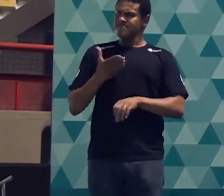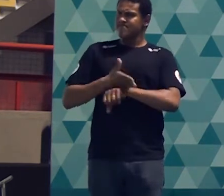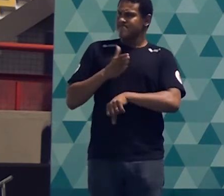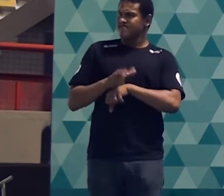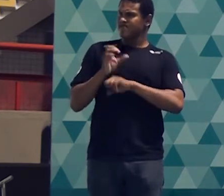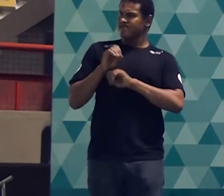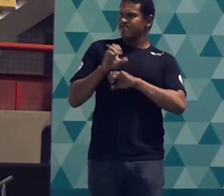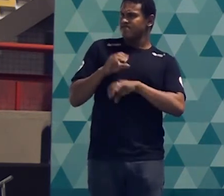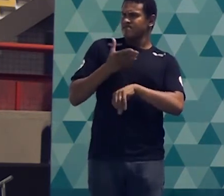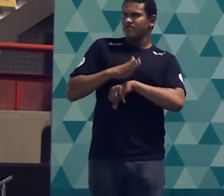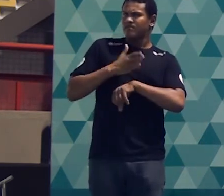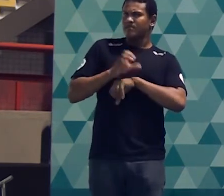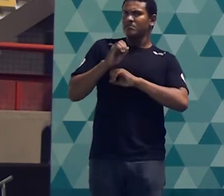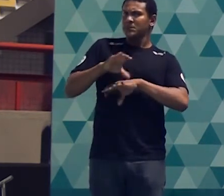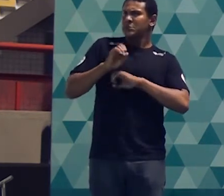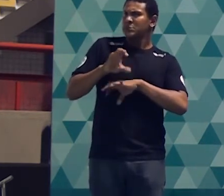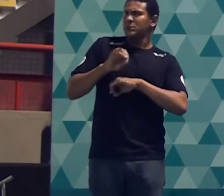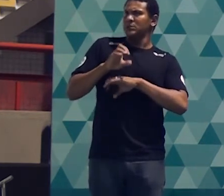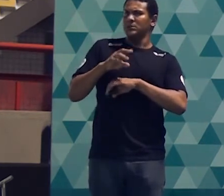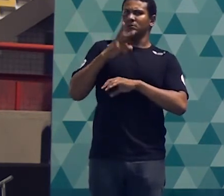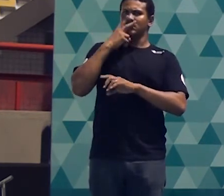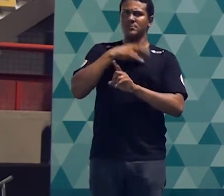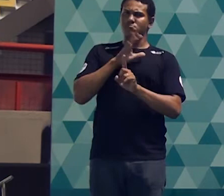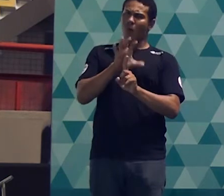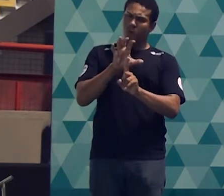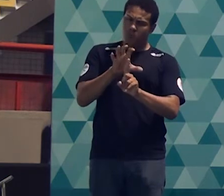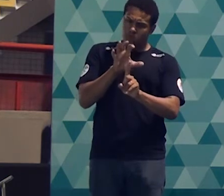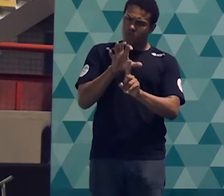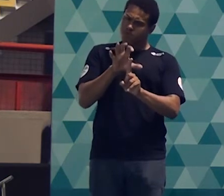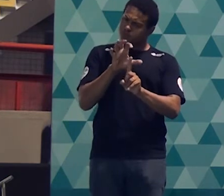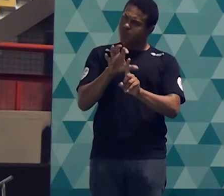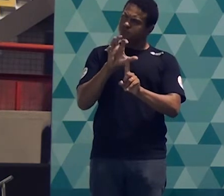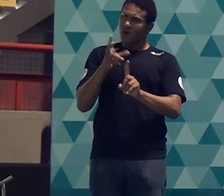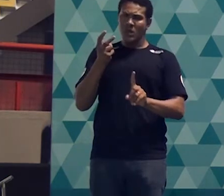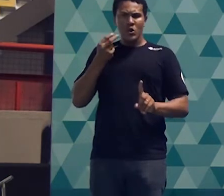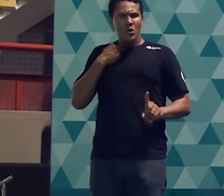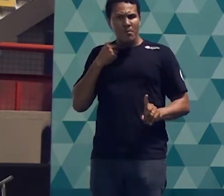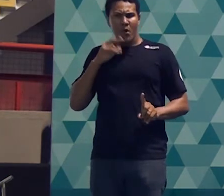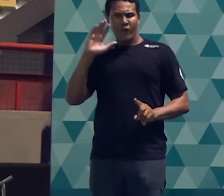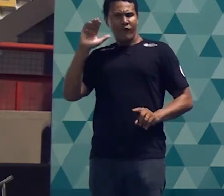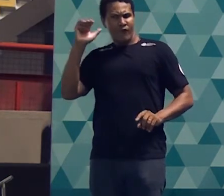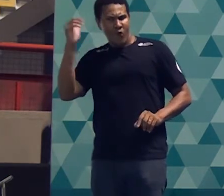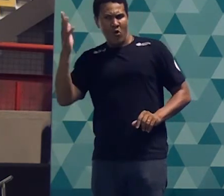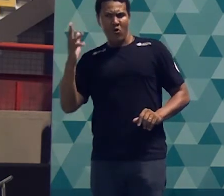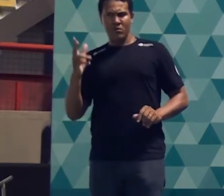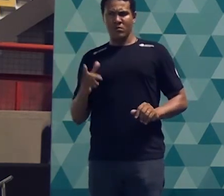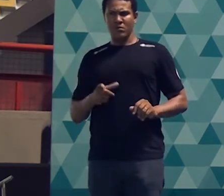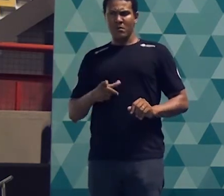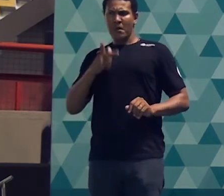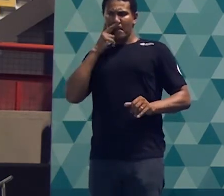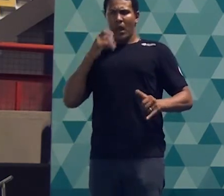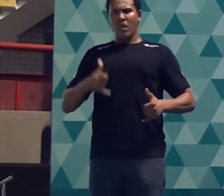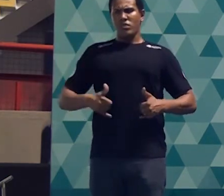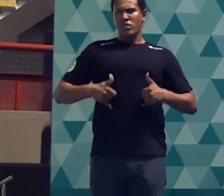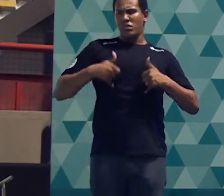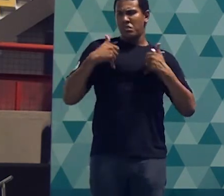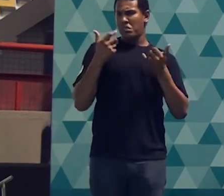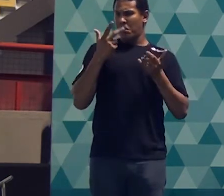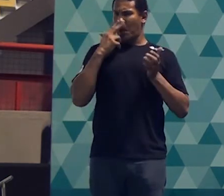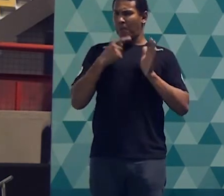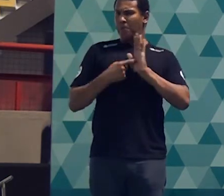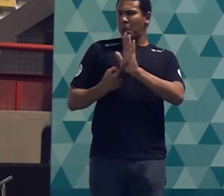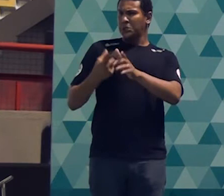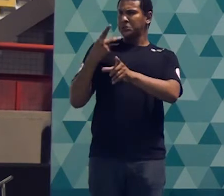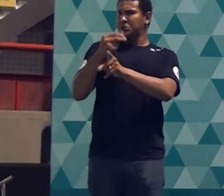que aquela luta, como uma filosofia, ela não pode ser utilizada para esbanjar